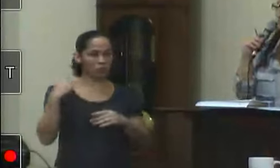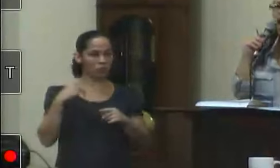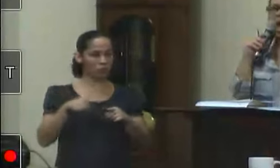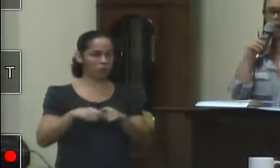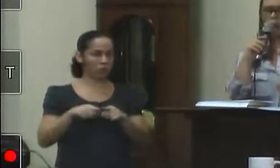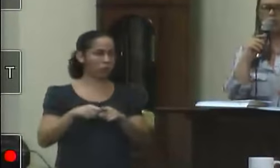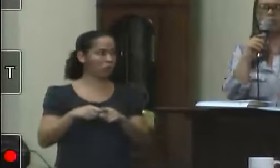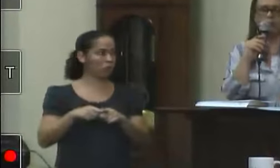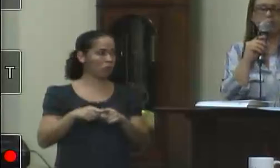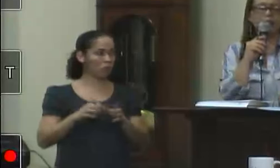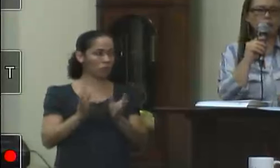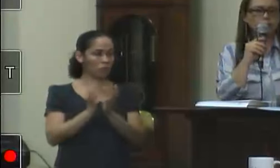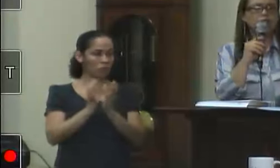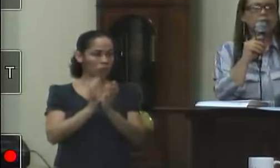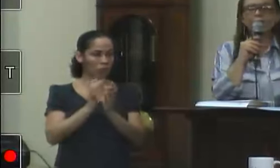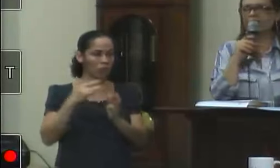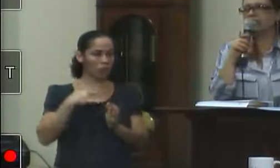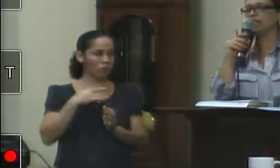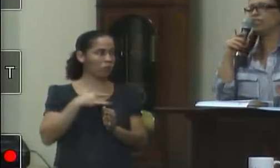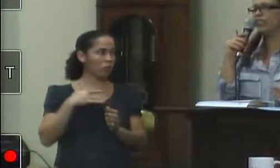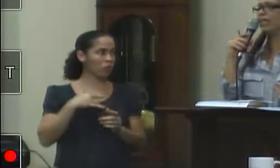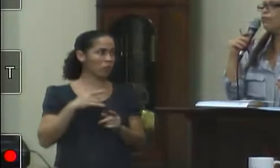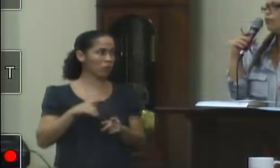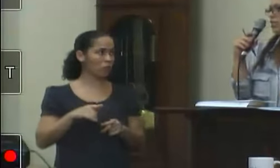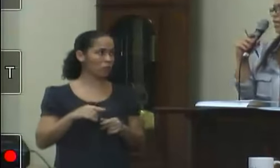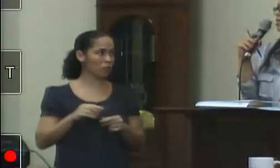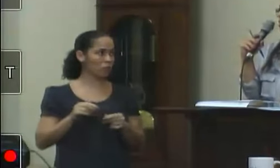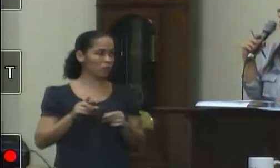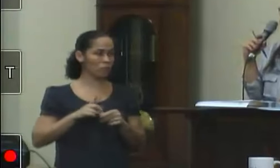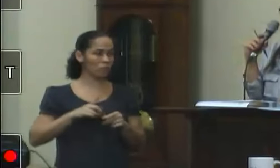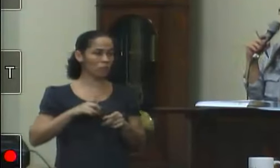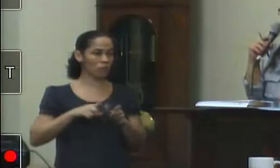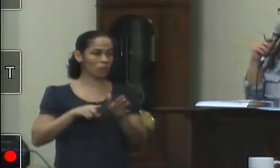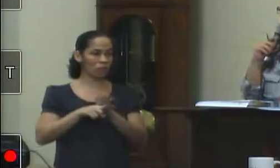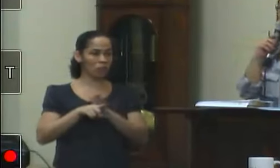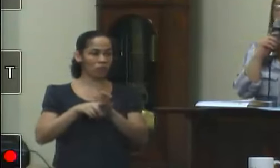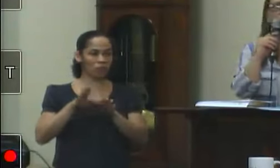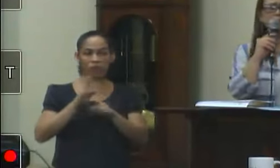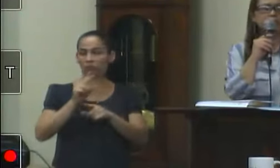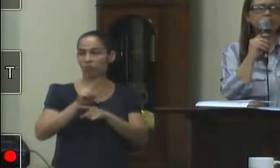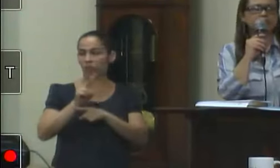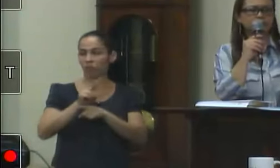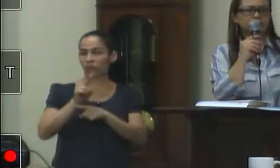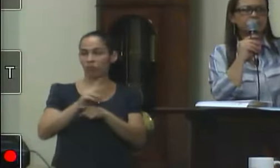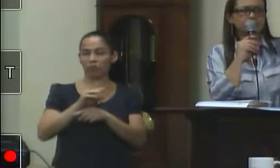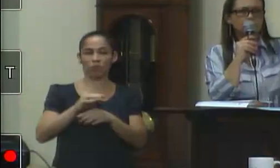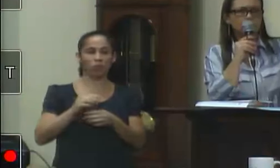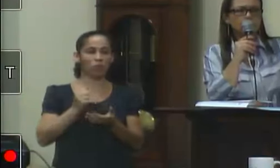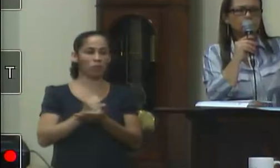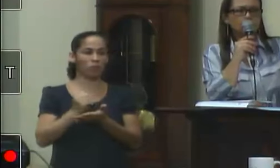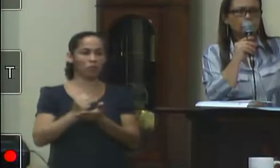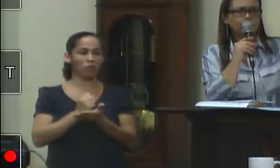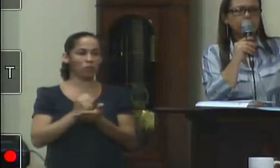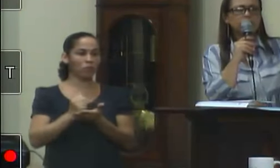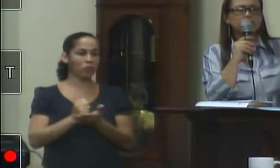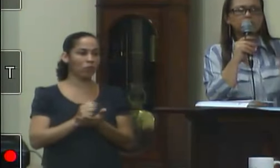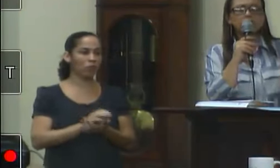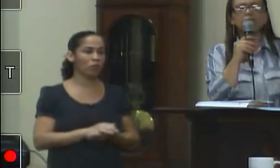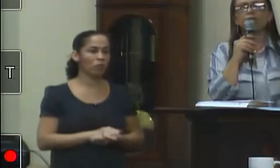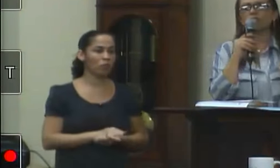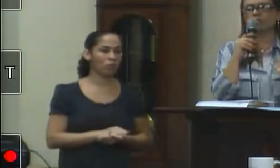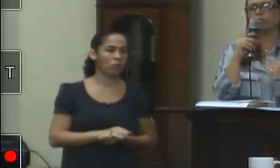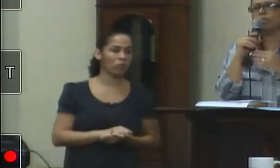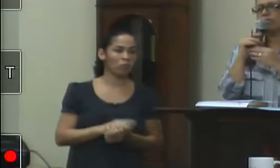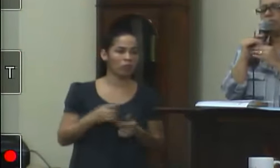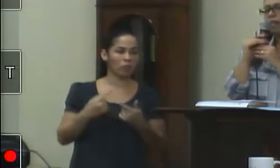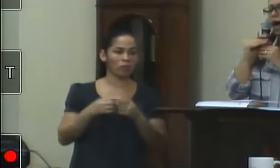colocamos a Comissão de Saúde presente até na fiscalização do contrato. A Lucilei hoje ficou de trazer o ofício